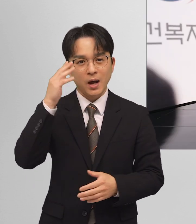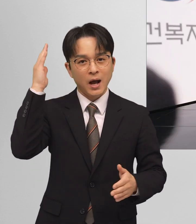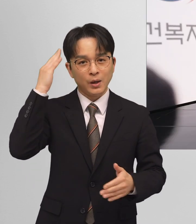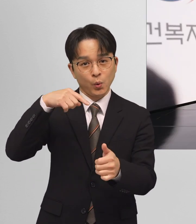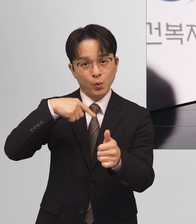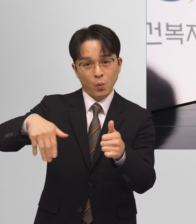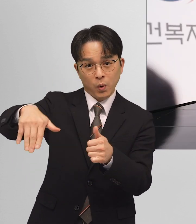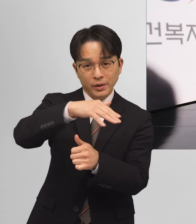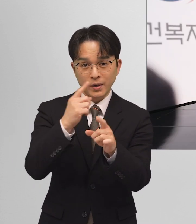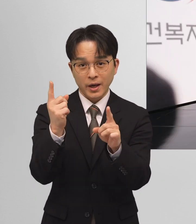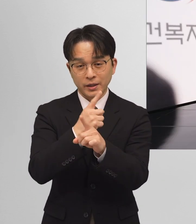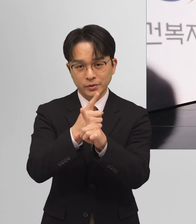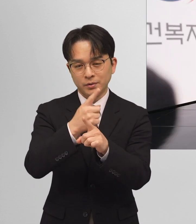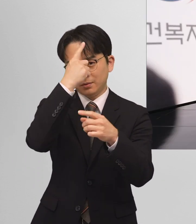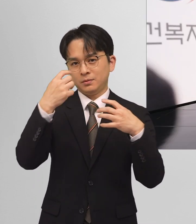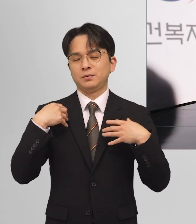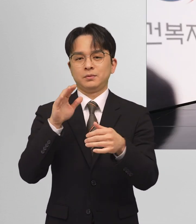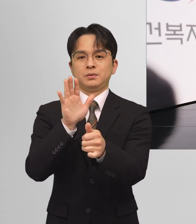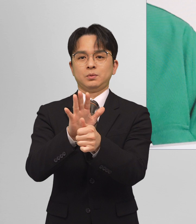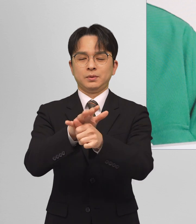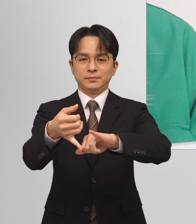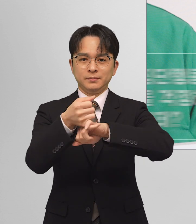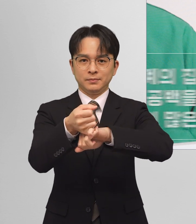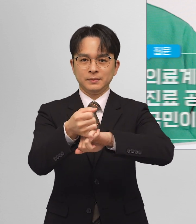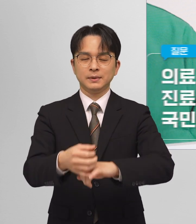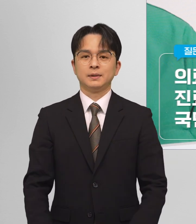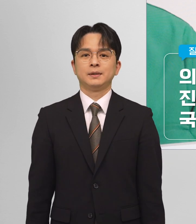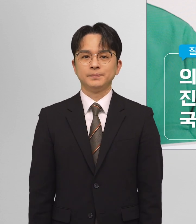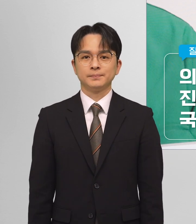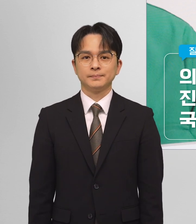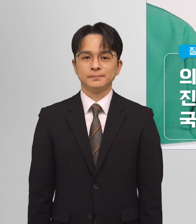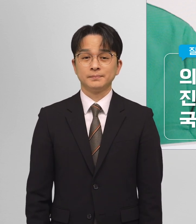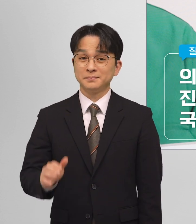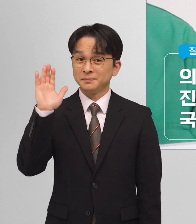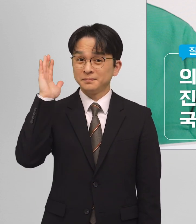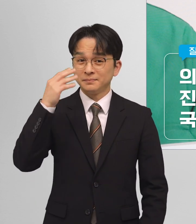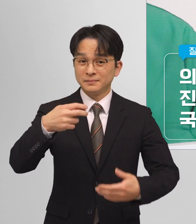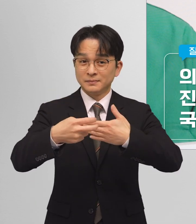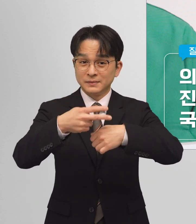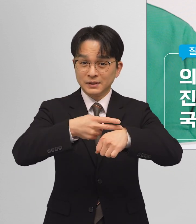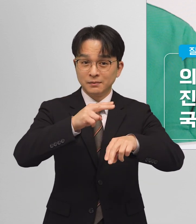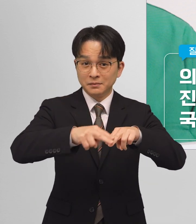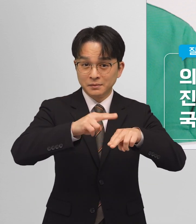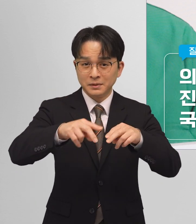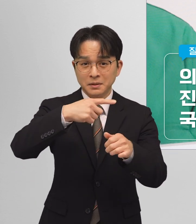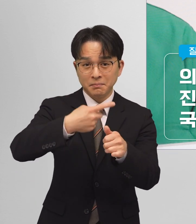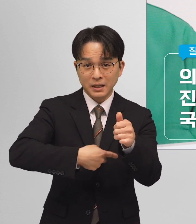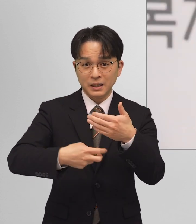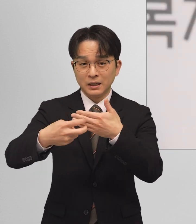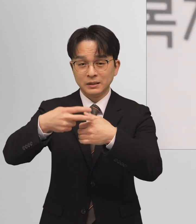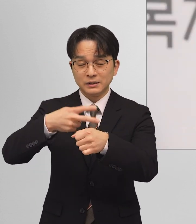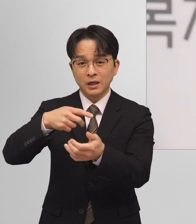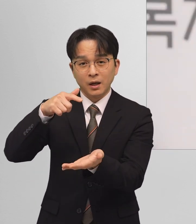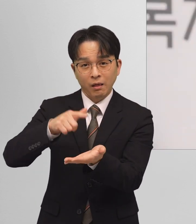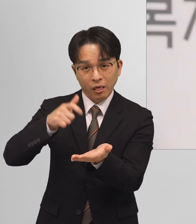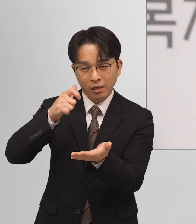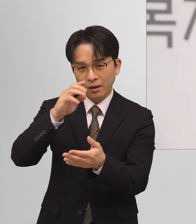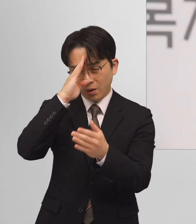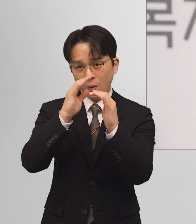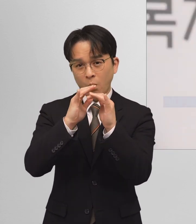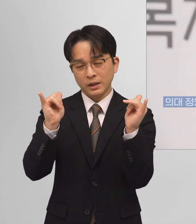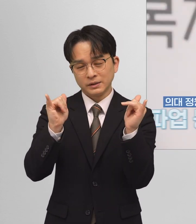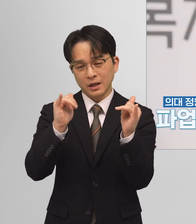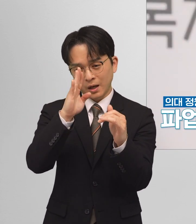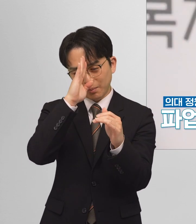그 의사분들에게 집단 행동으로 그 진료 공백을 걱정하신 분들이 많이 계십니다. 먼저